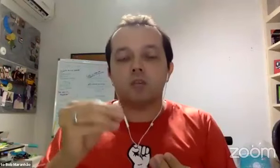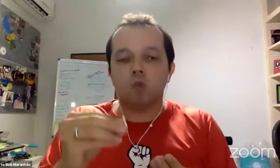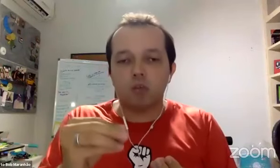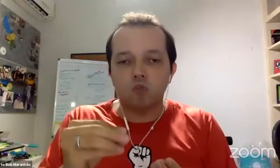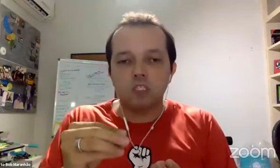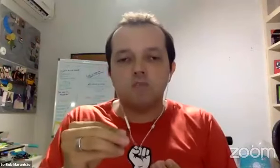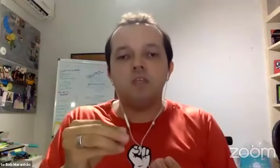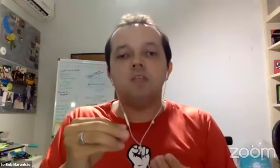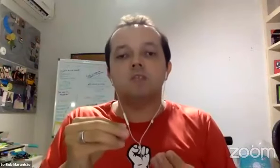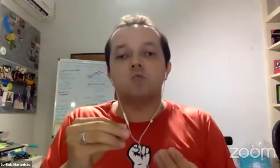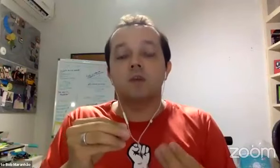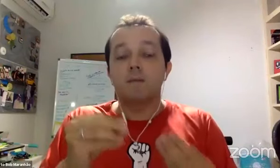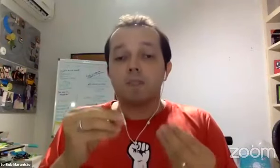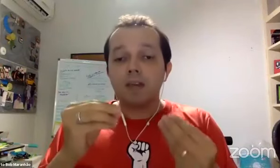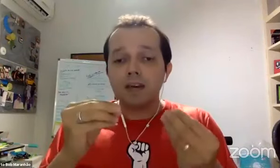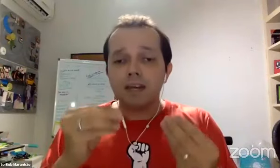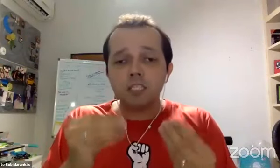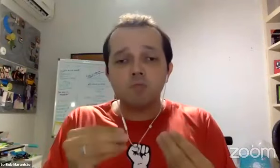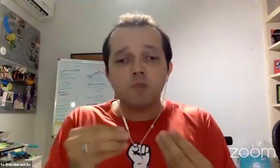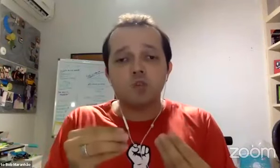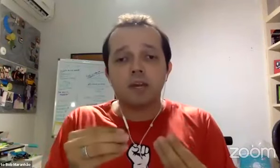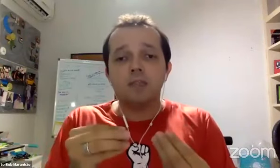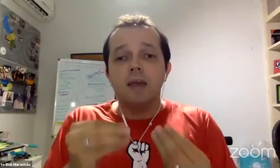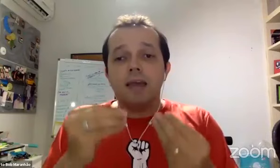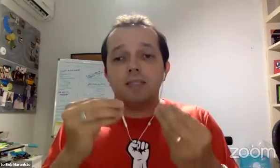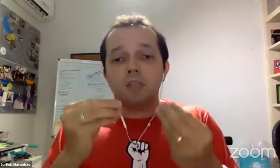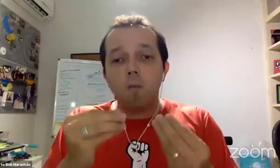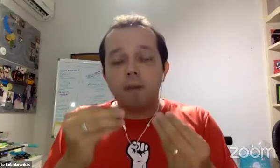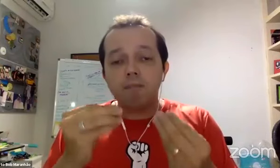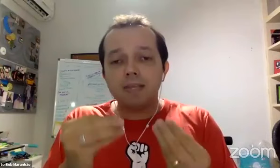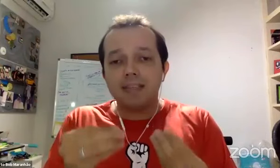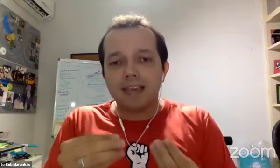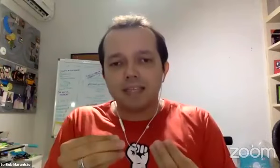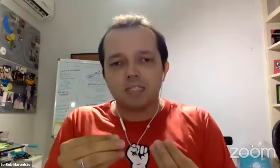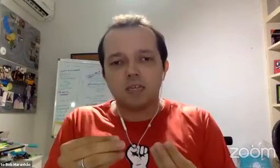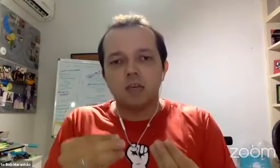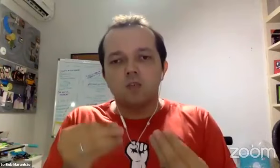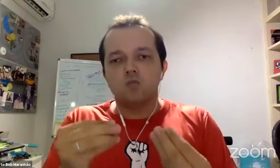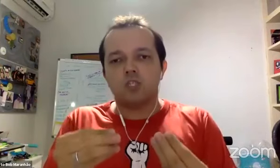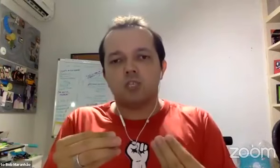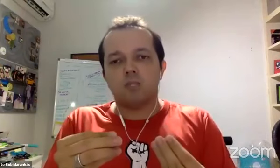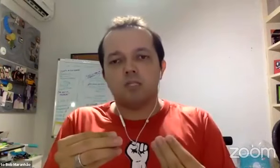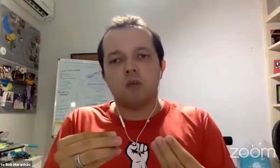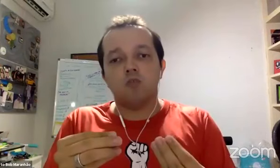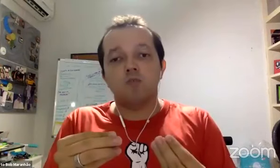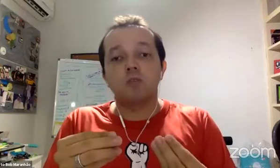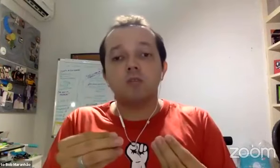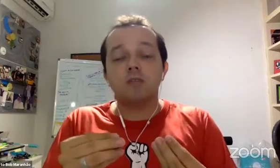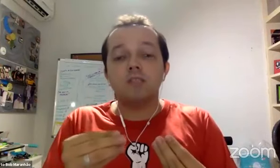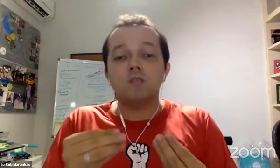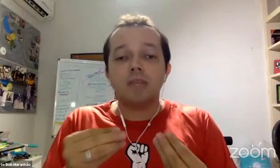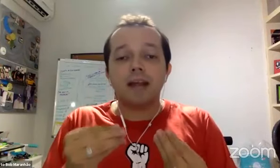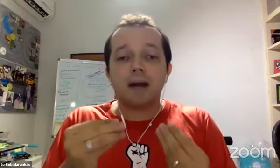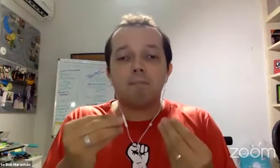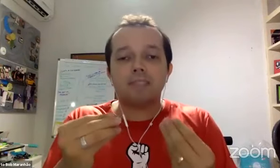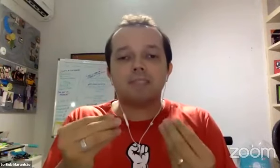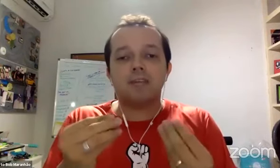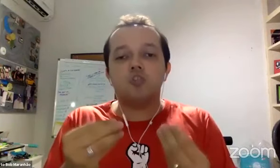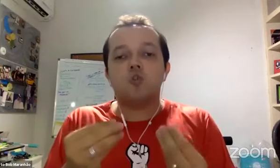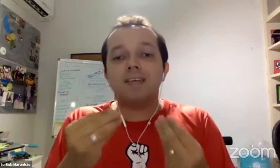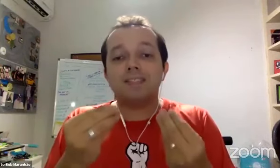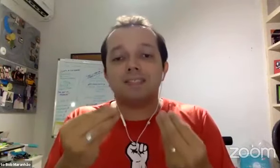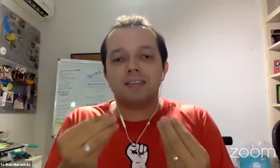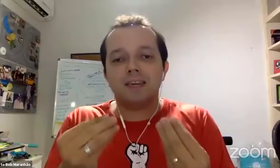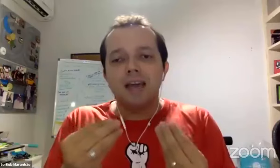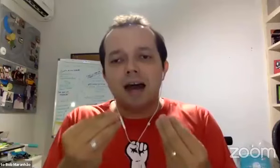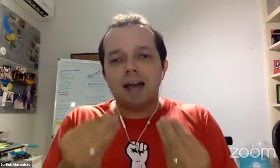fisioterapeutas, educadores físicos, esses profissionais, eles não permanecem no sistema de saúde. Portanto, eles não têm a capacidade